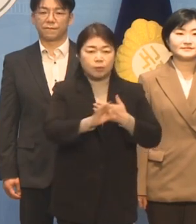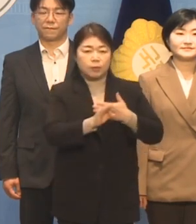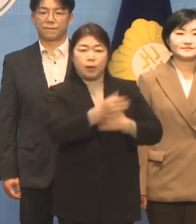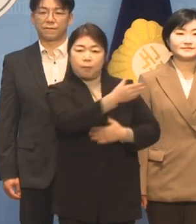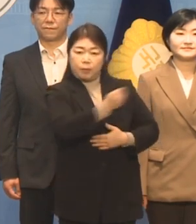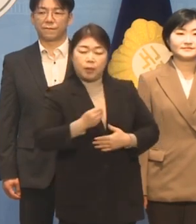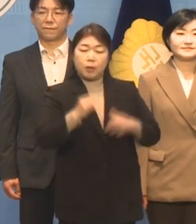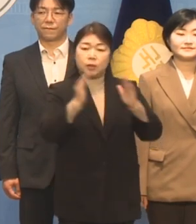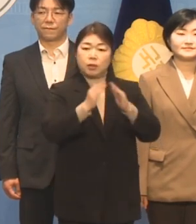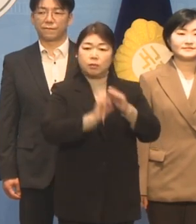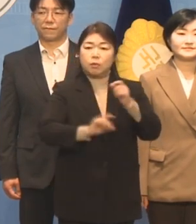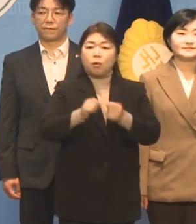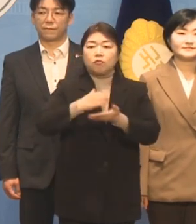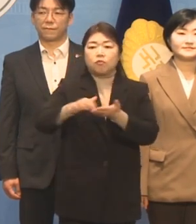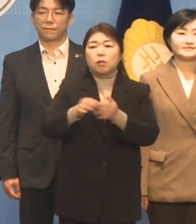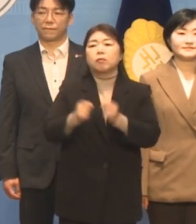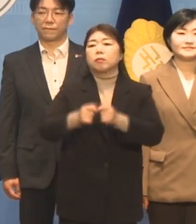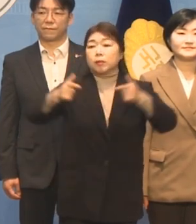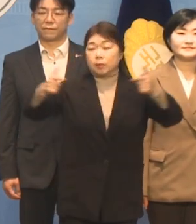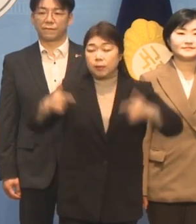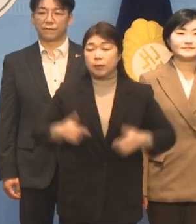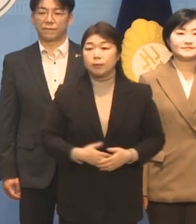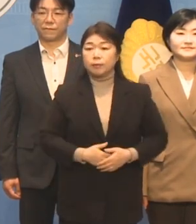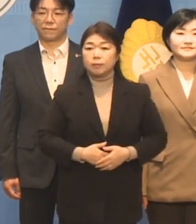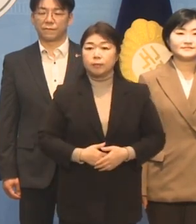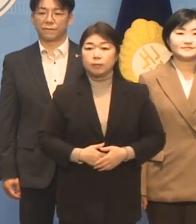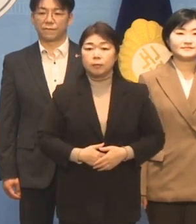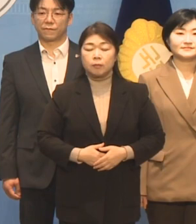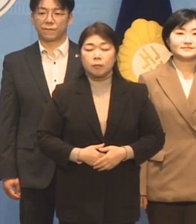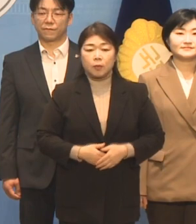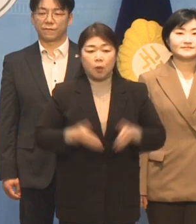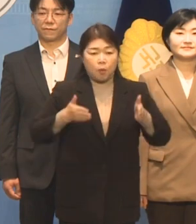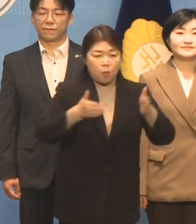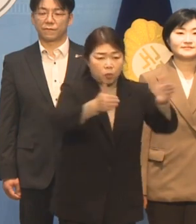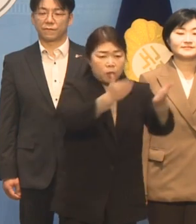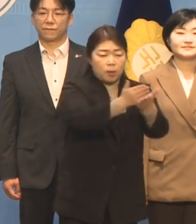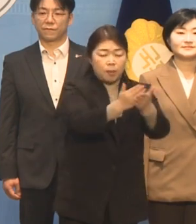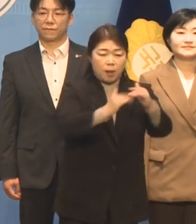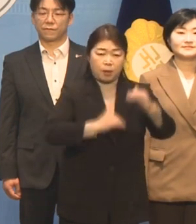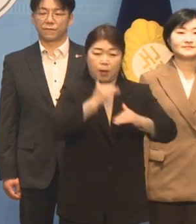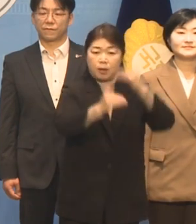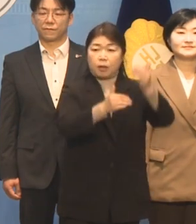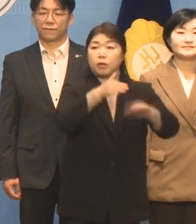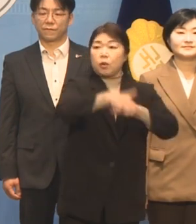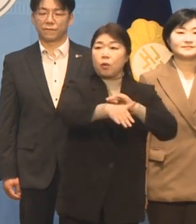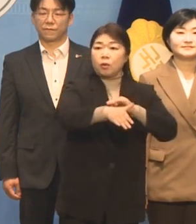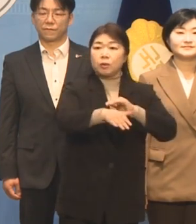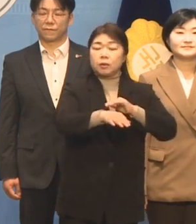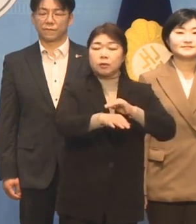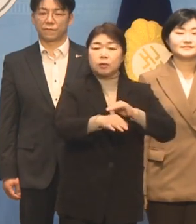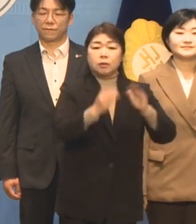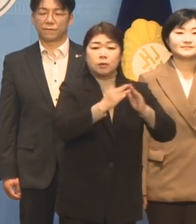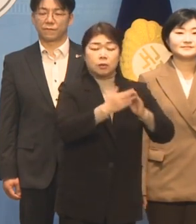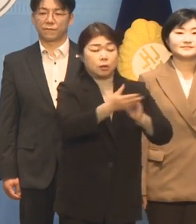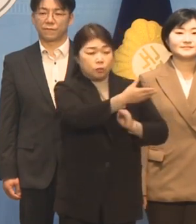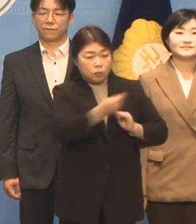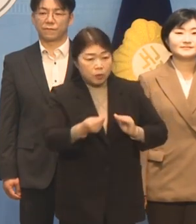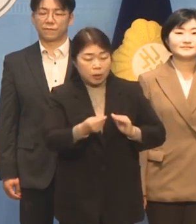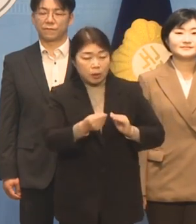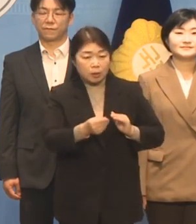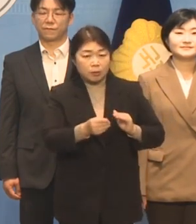영구임대주택 비중을 늘리겠습니다. 복도형이 아닌 계단형 임대주택을 늘려서 사생활